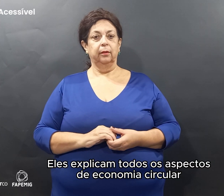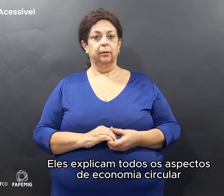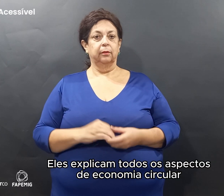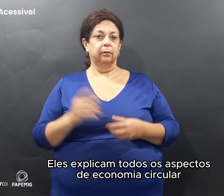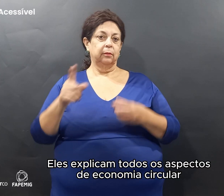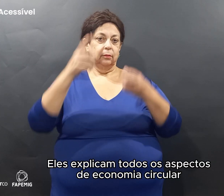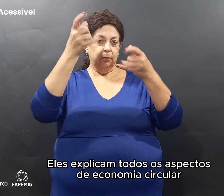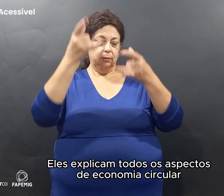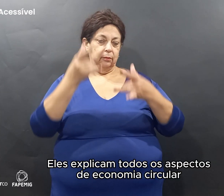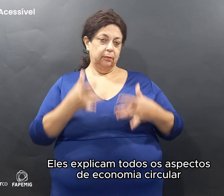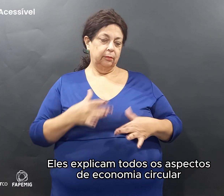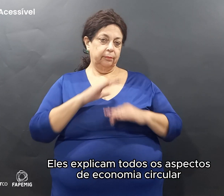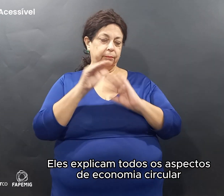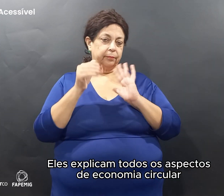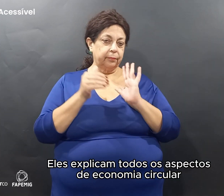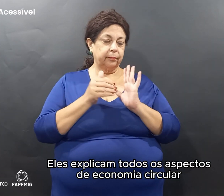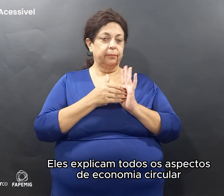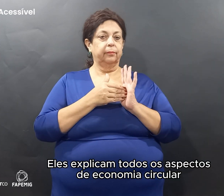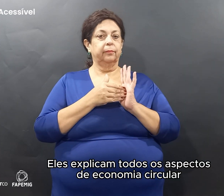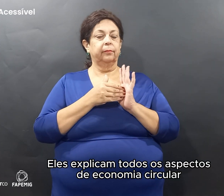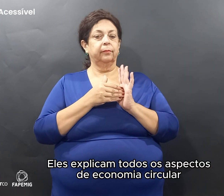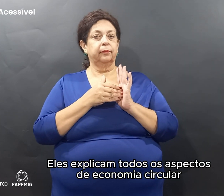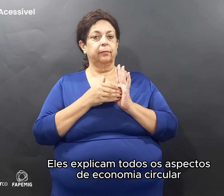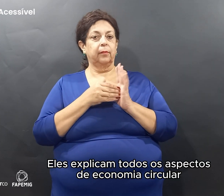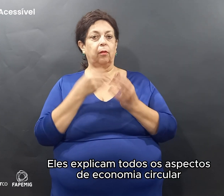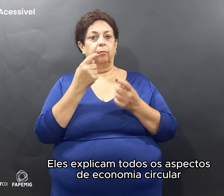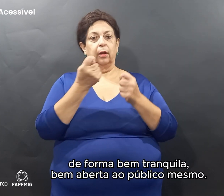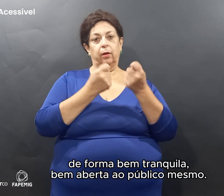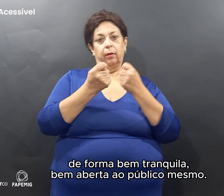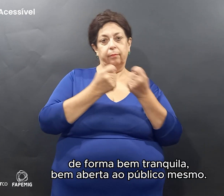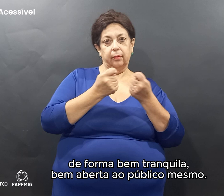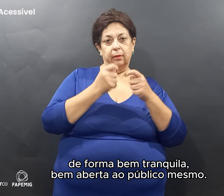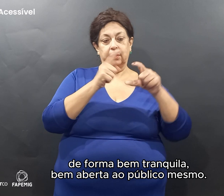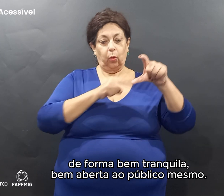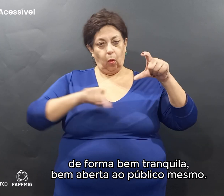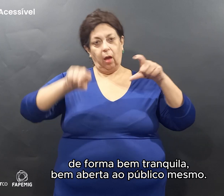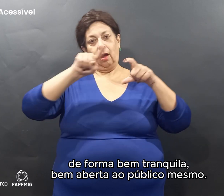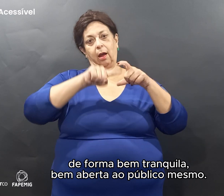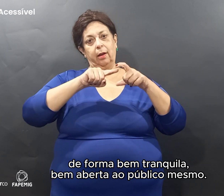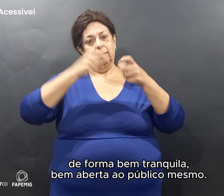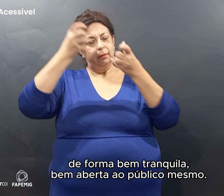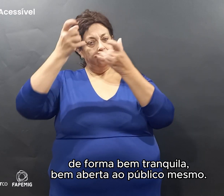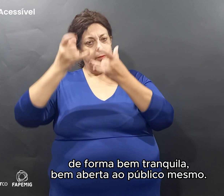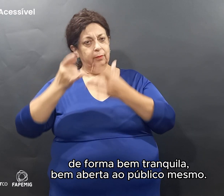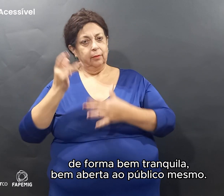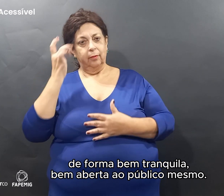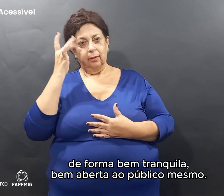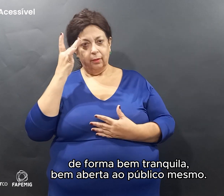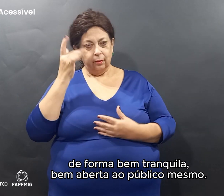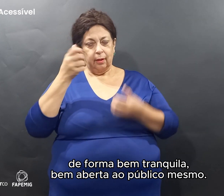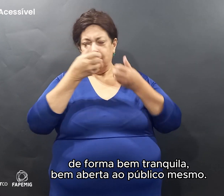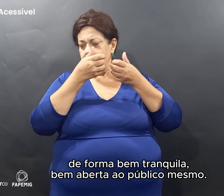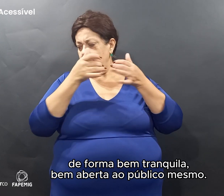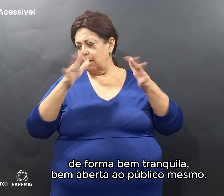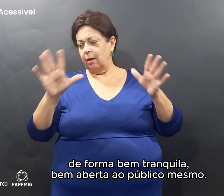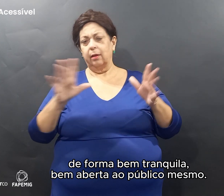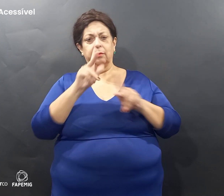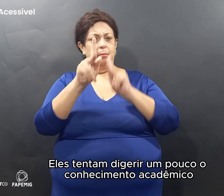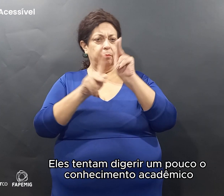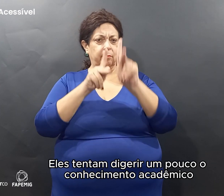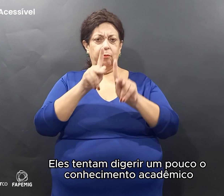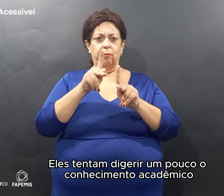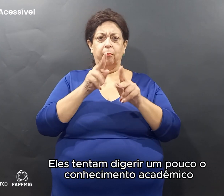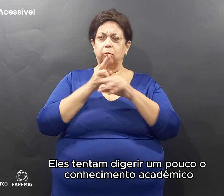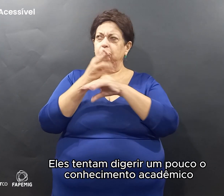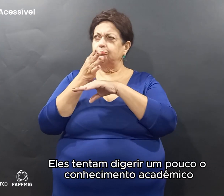Eles explicam todos os aspectos de economia circular de forma bem tranquila, bem aberta ao público mesmo, né?